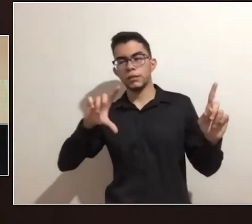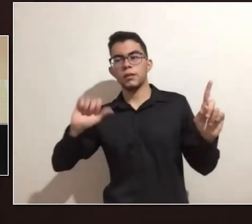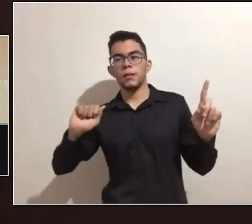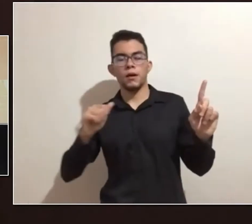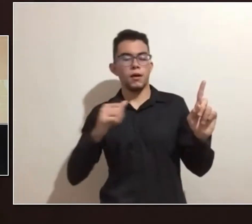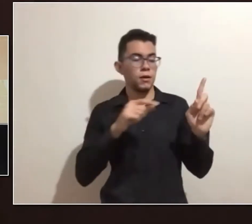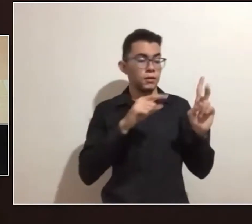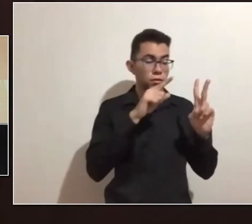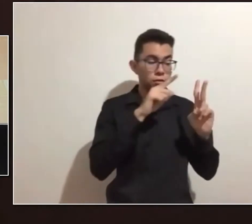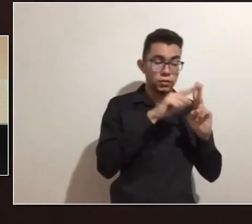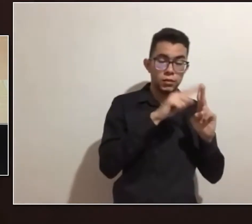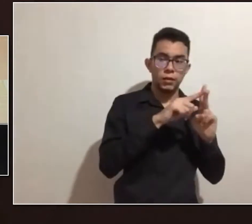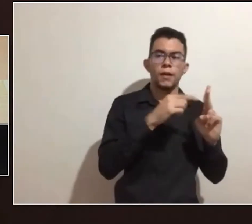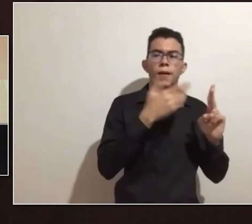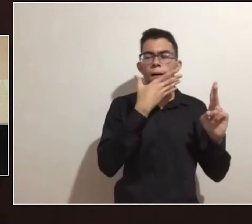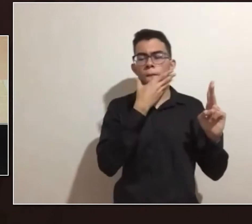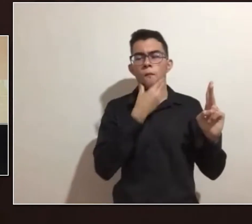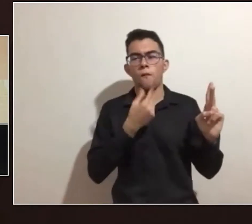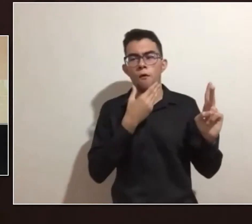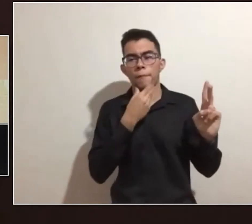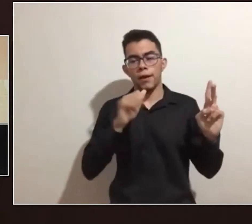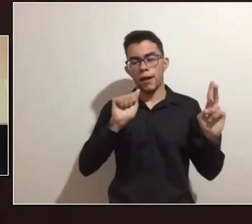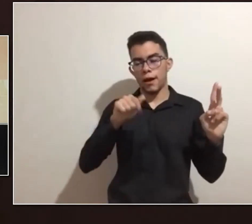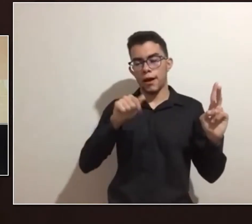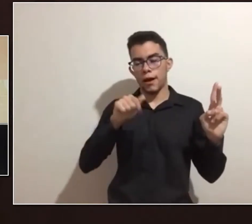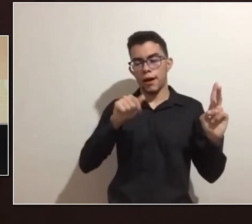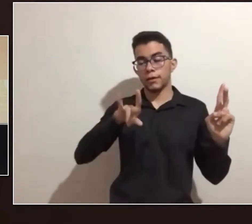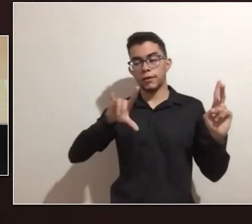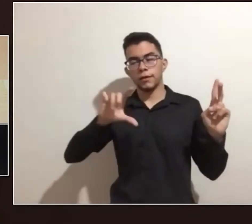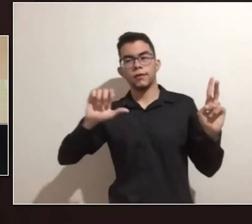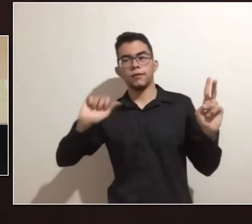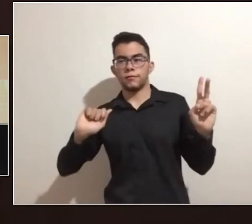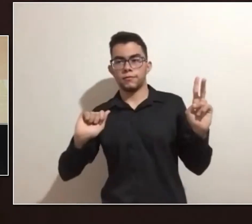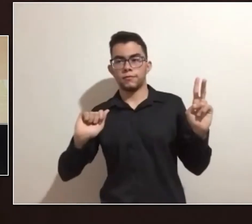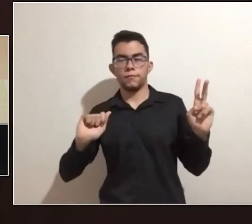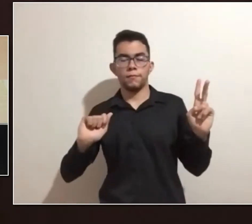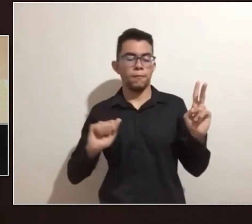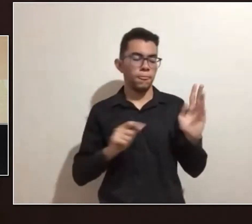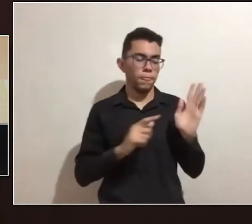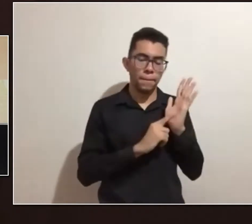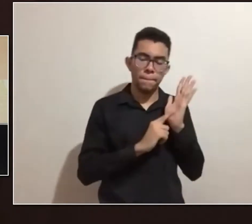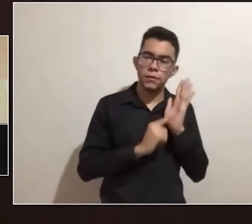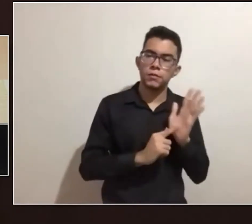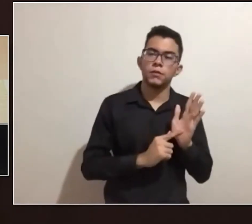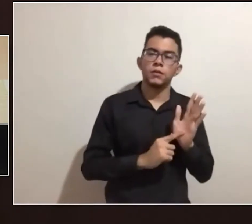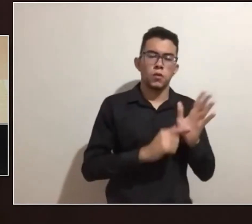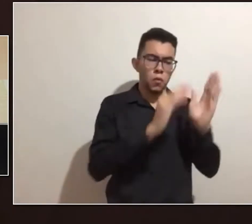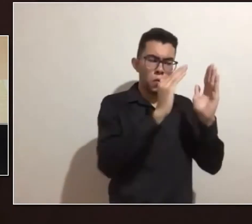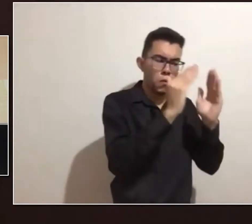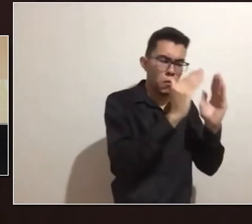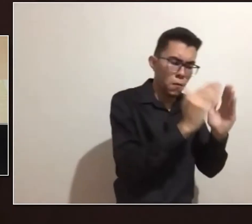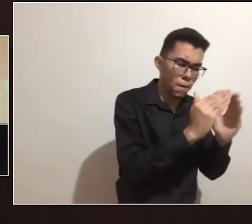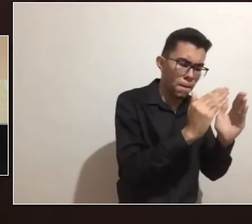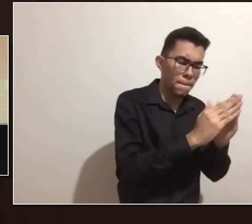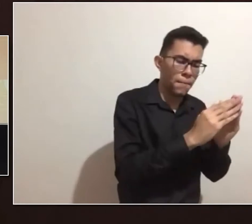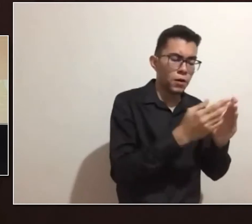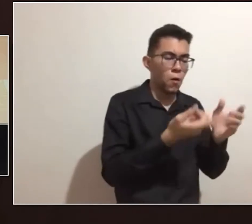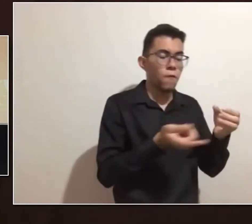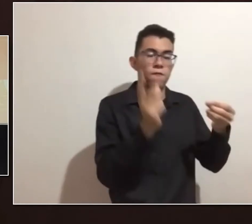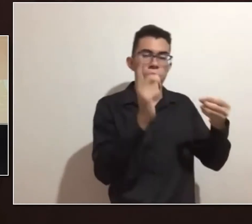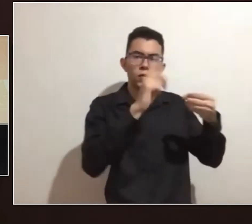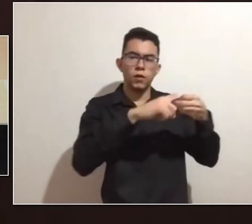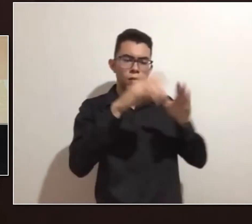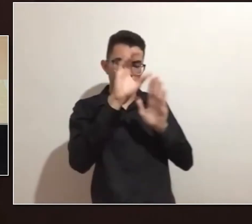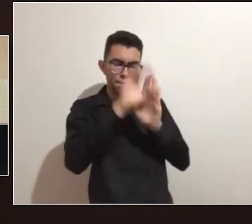são essa Priscila e Áquila que estava, né, em Atos capítulo 18. Tá?